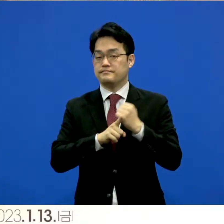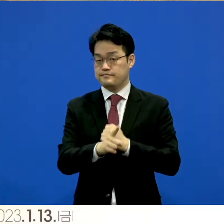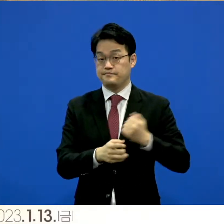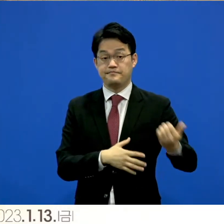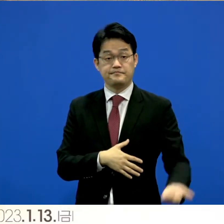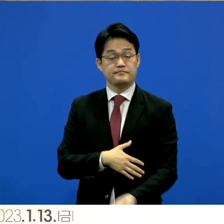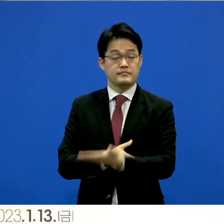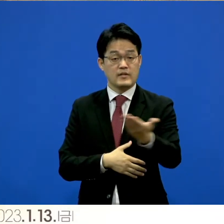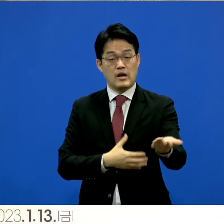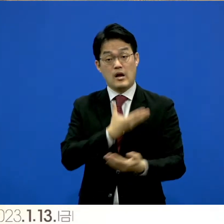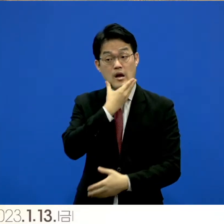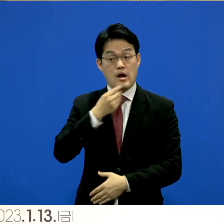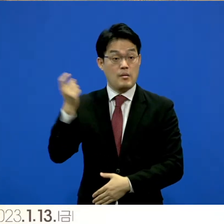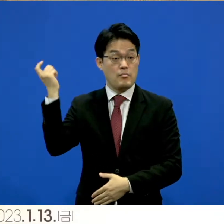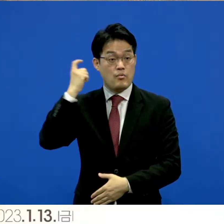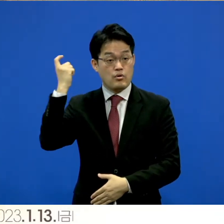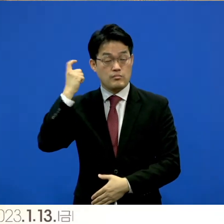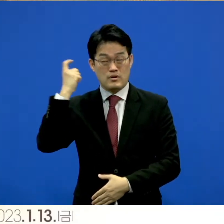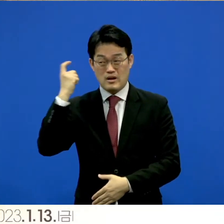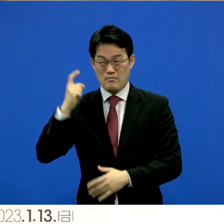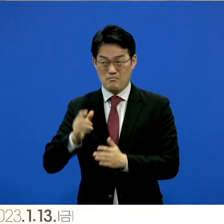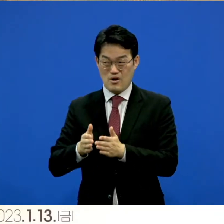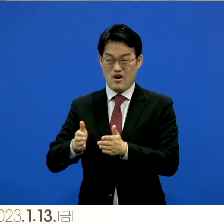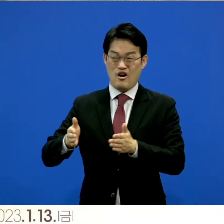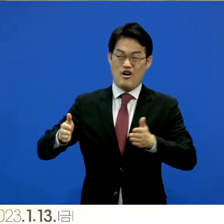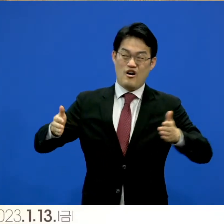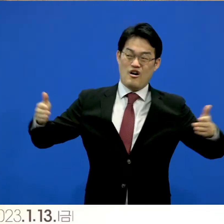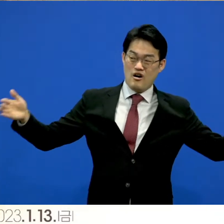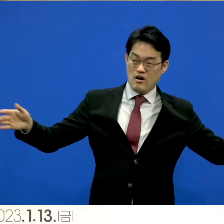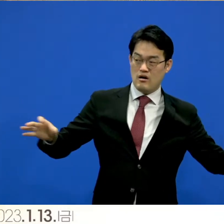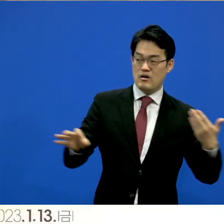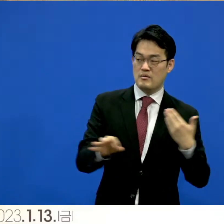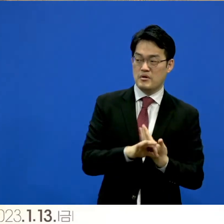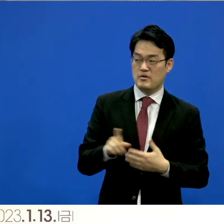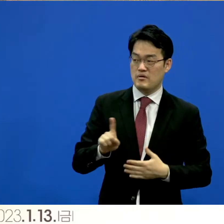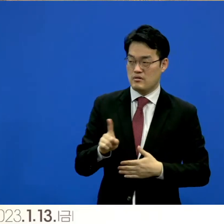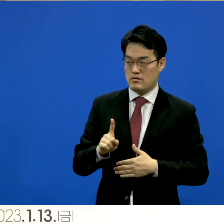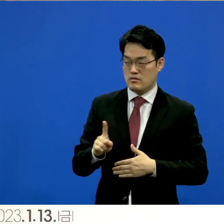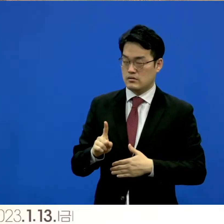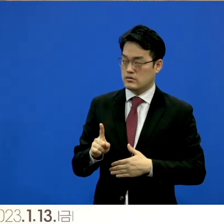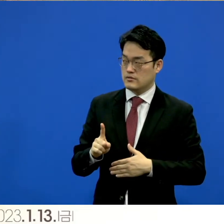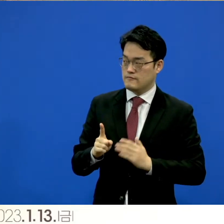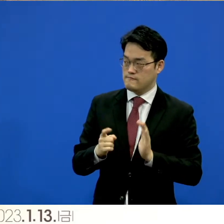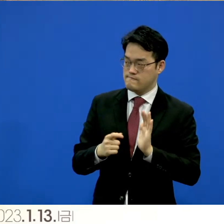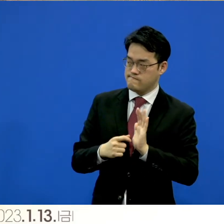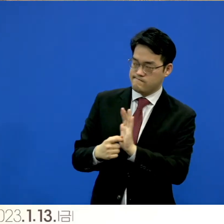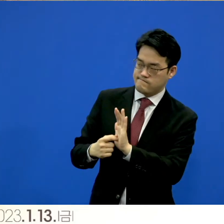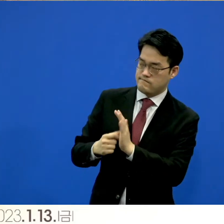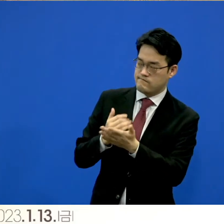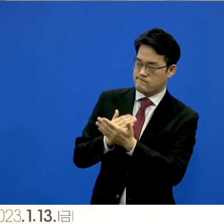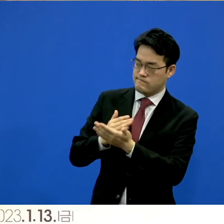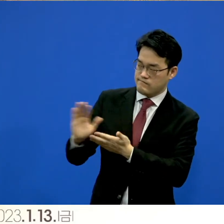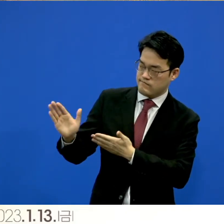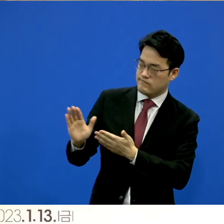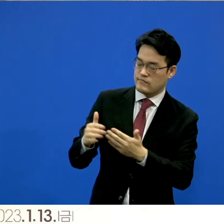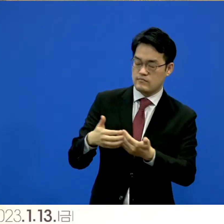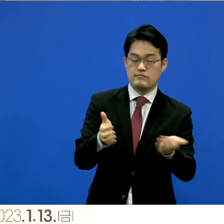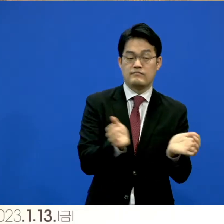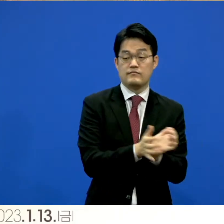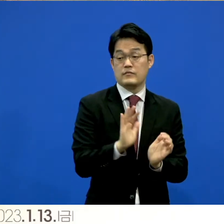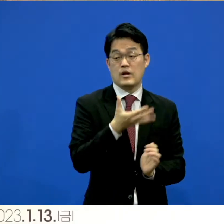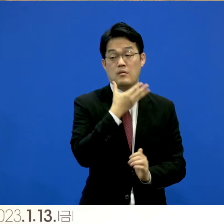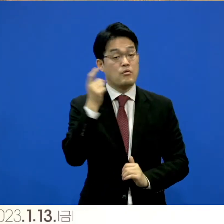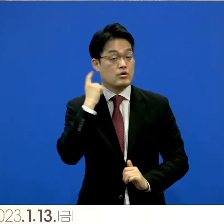여러분, 복음에서 멀어질수록 배타적 공동체가 됩니다. 복음은 무한합니다. 복음의 성격이 그렇습니다. 복음이 역사하는